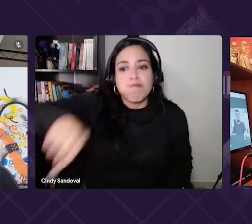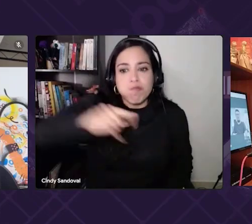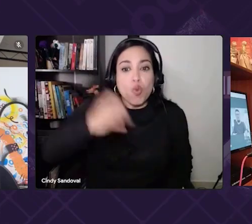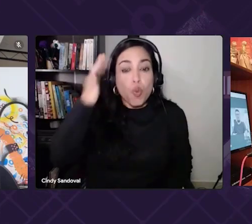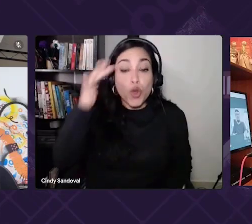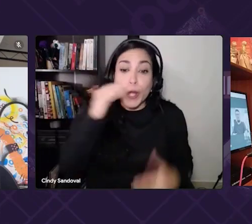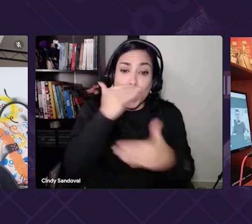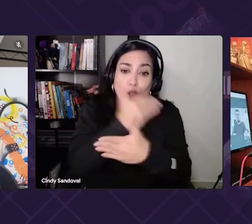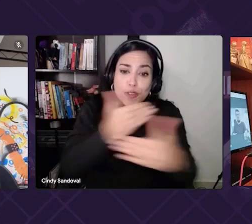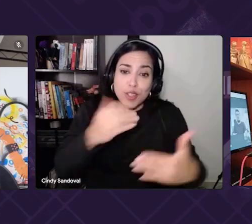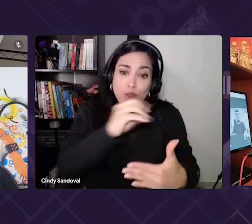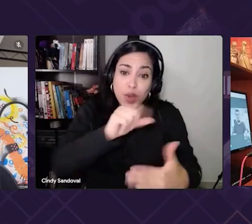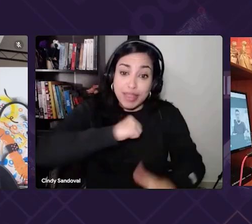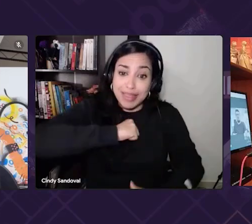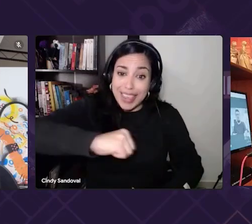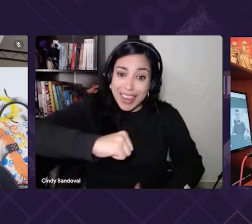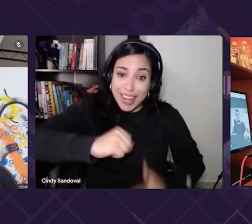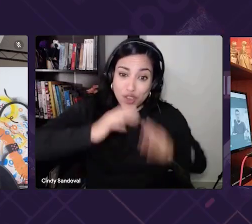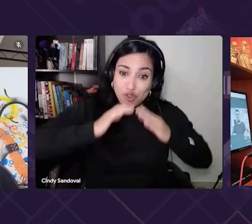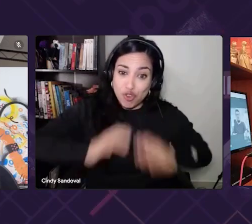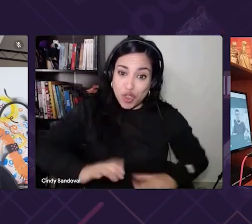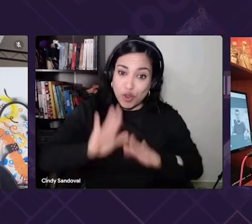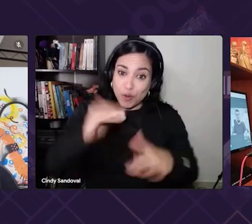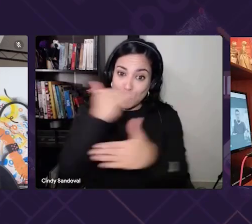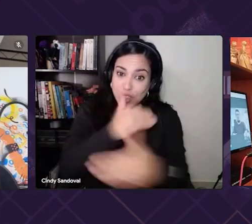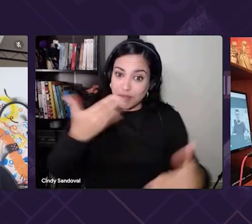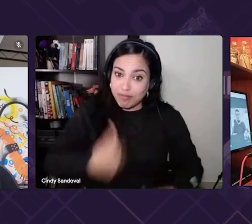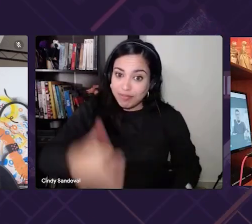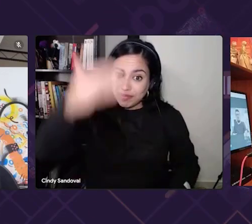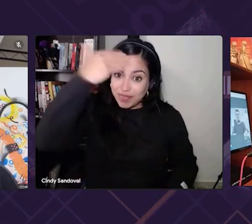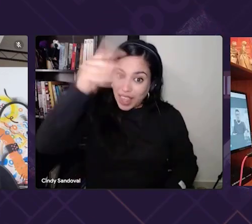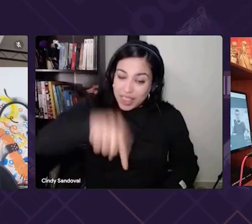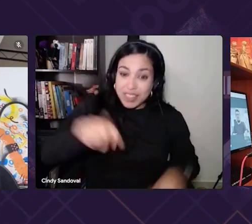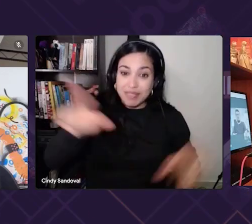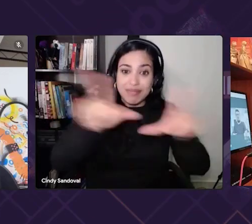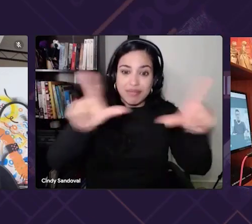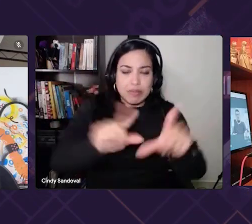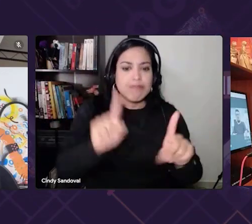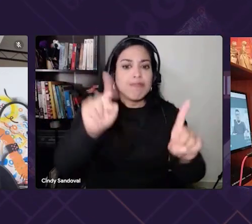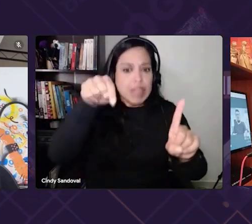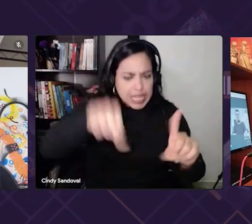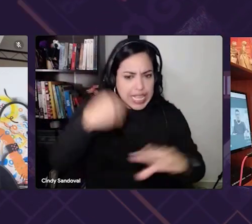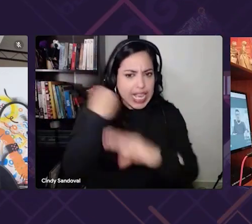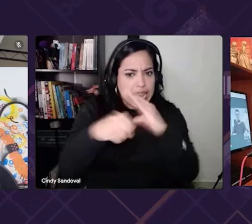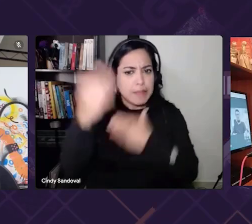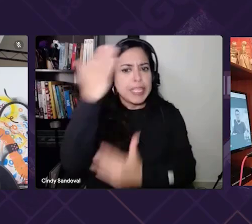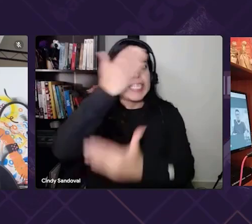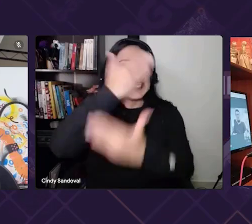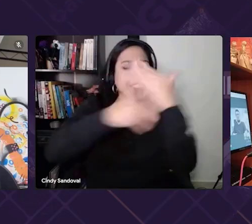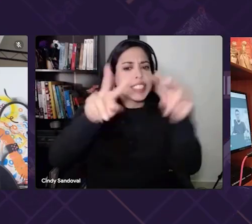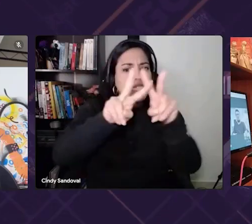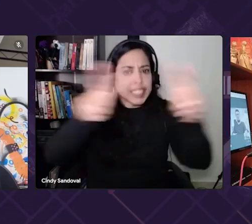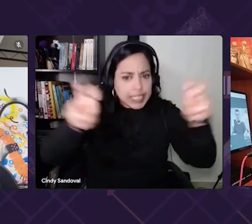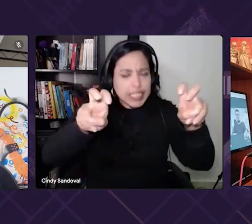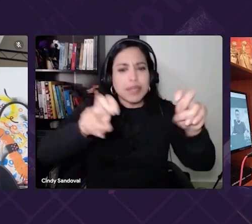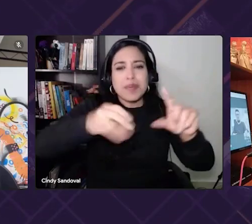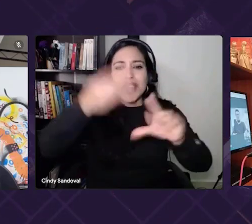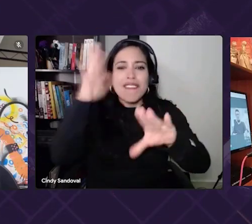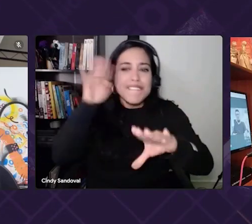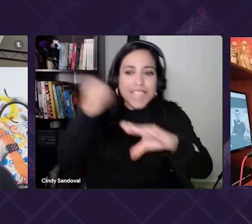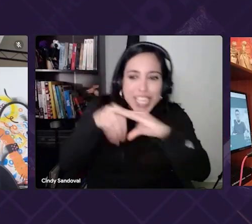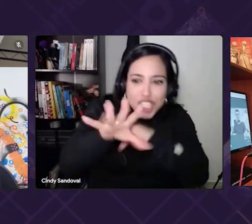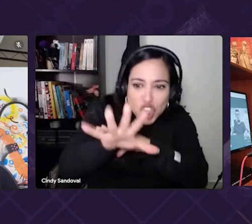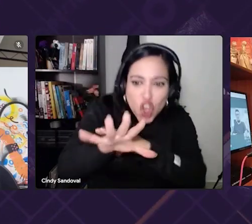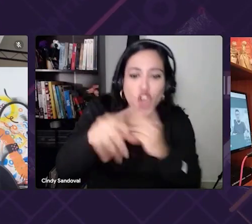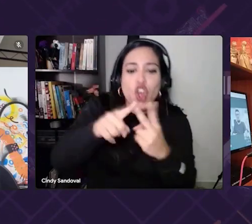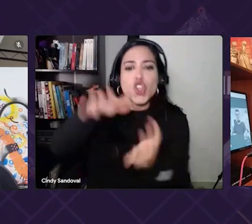como sujetos de derechos, como ciudadanos en formación. Y aquí hemos estado abordando muchos temas con series de ficción,